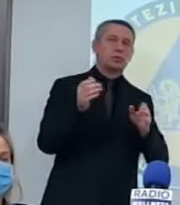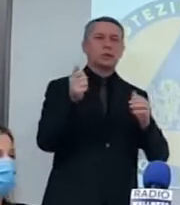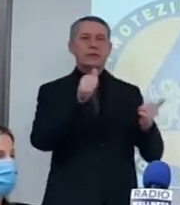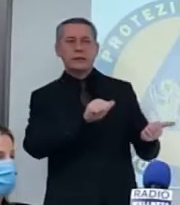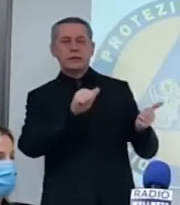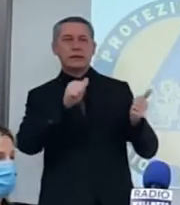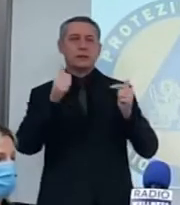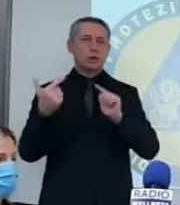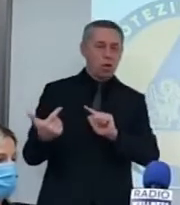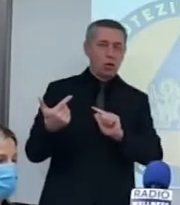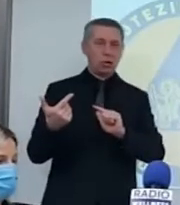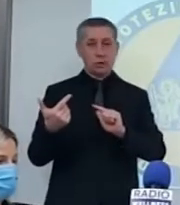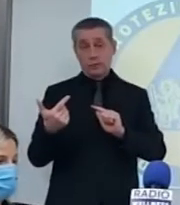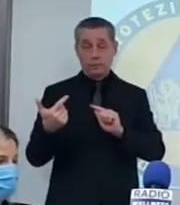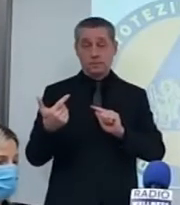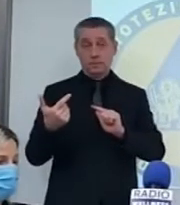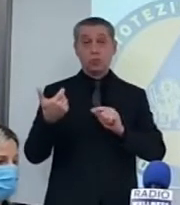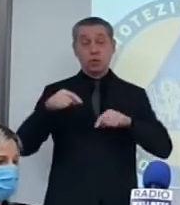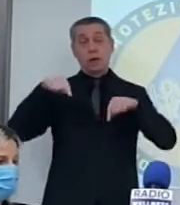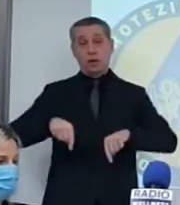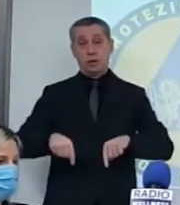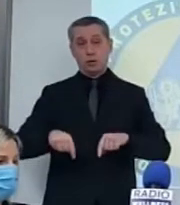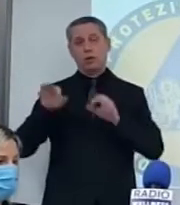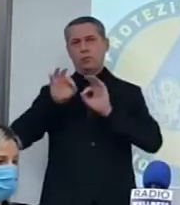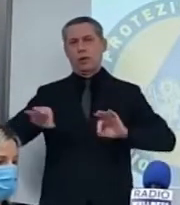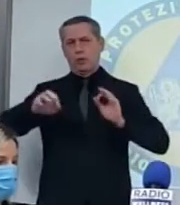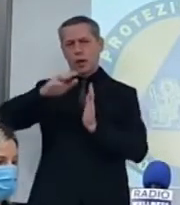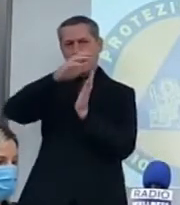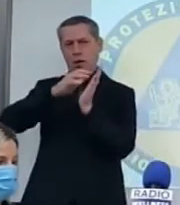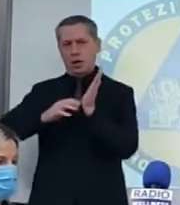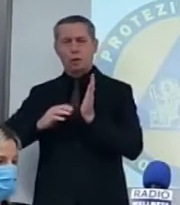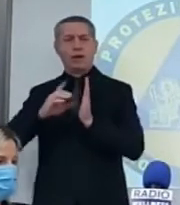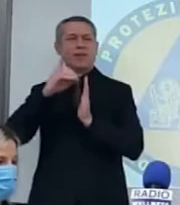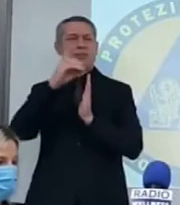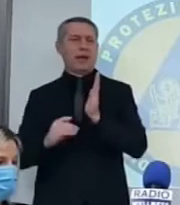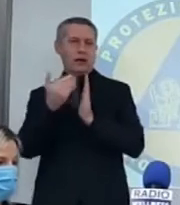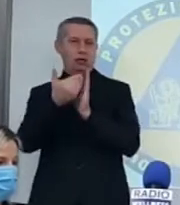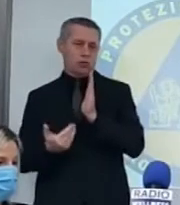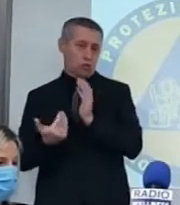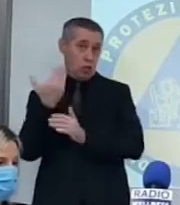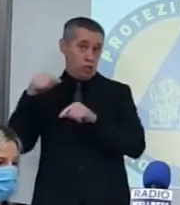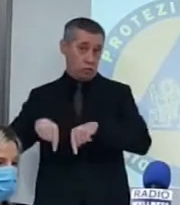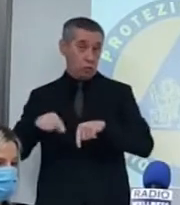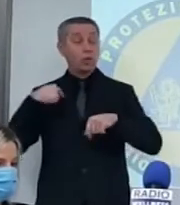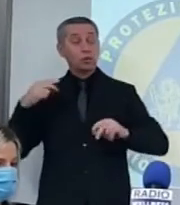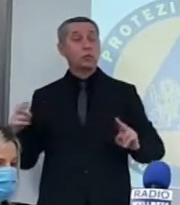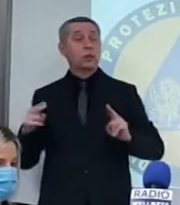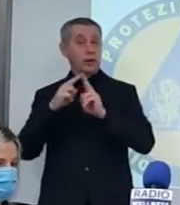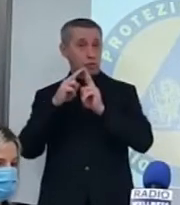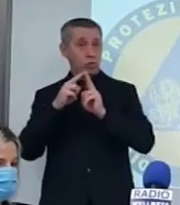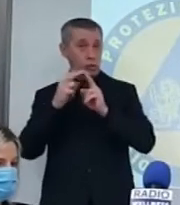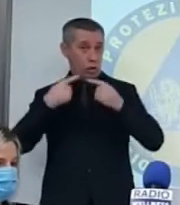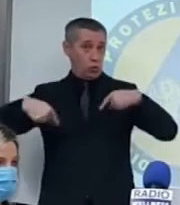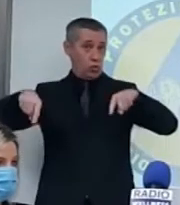in corso una stesura definitiva del decreto oggi avremo questa riunione dei presidenti di regione